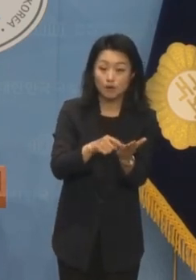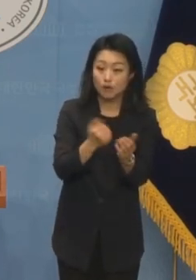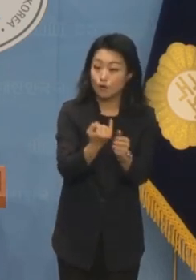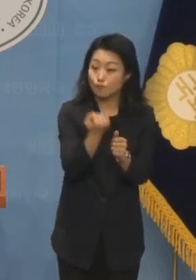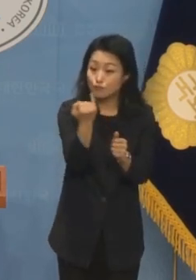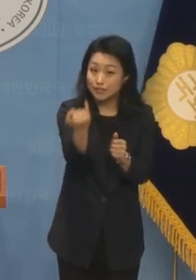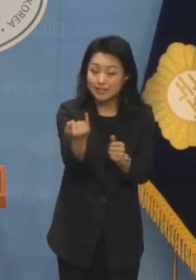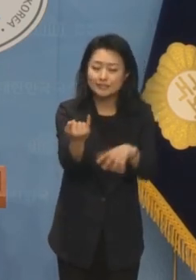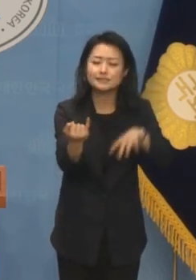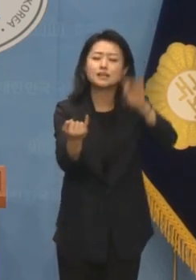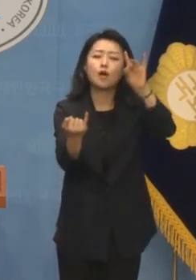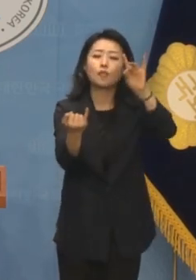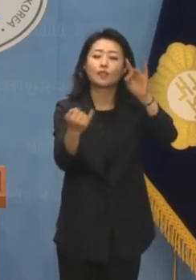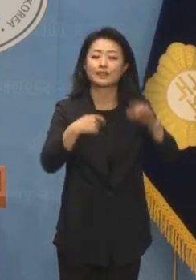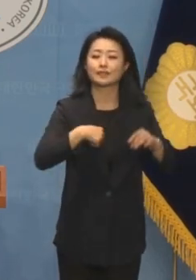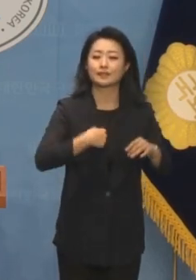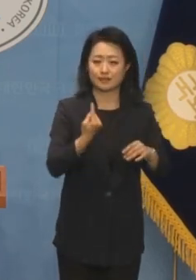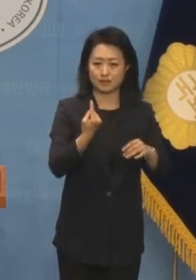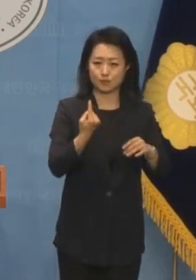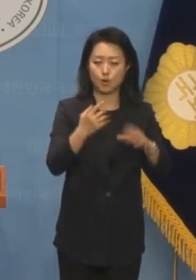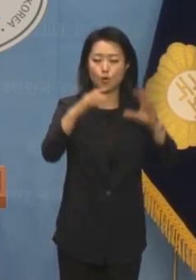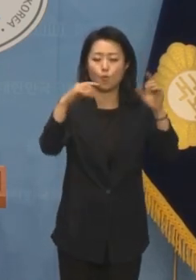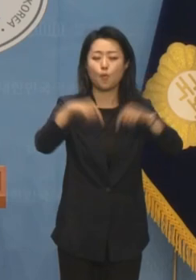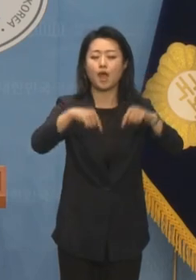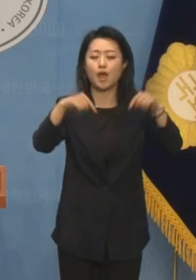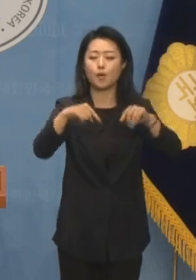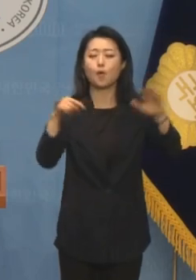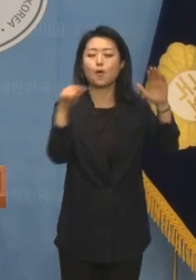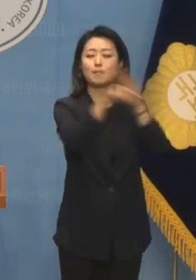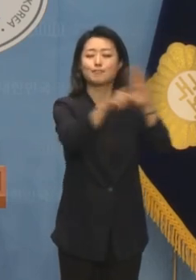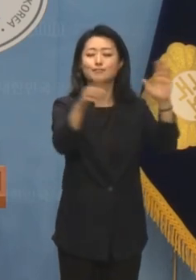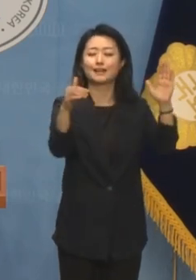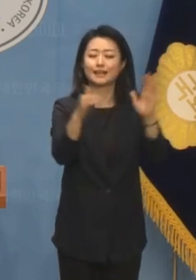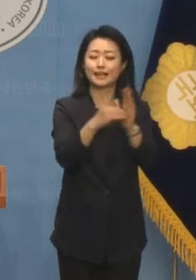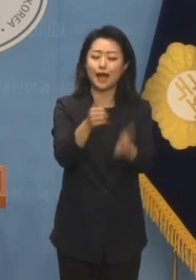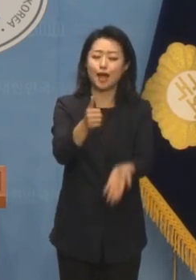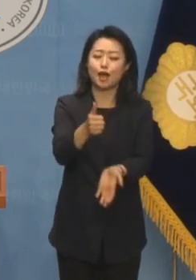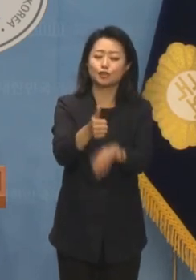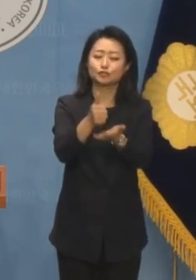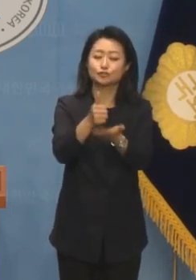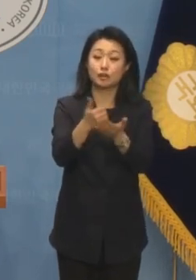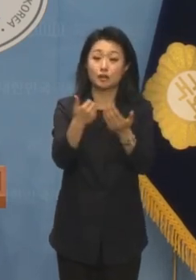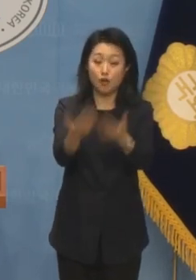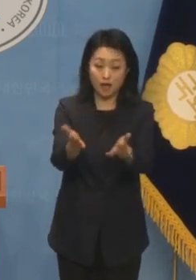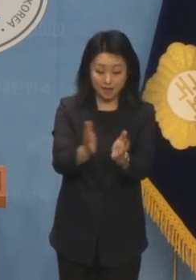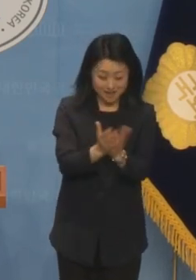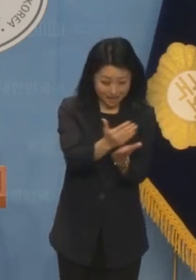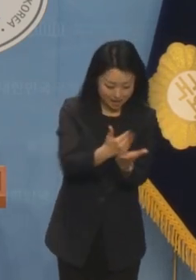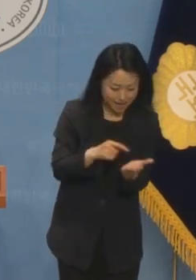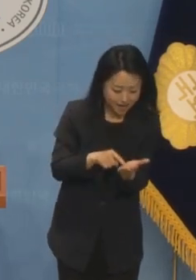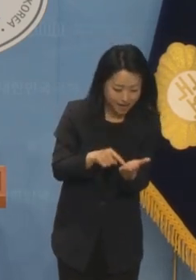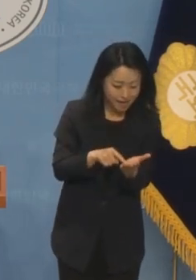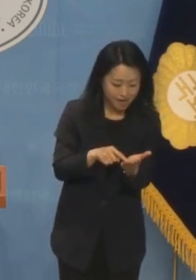영부인 첫 단독 외교라며 자화자찬을 하는 모습에 어이가 없을 뿐입니다.